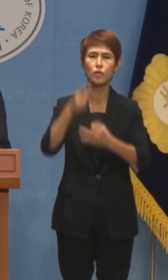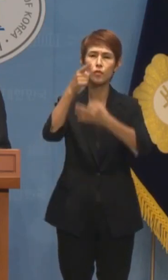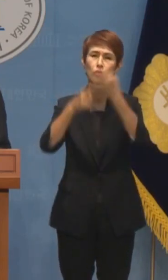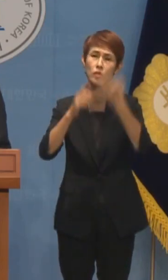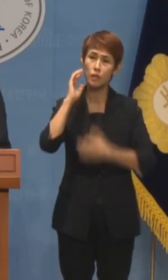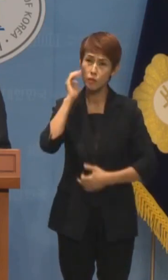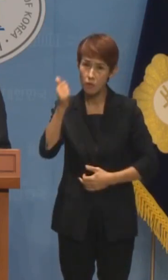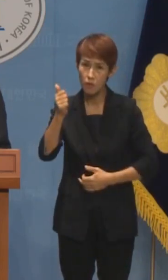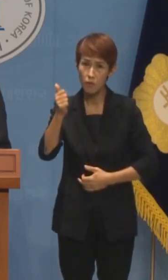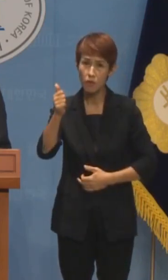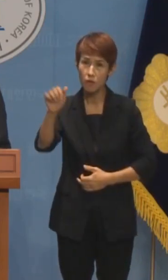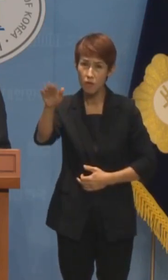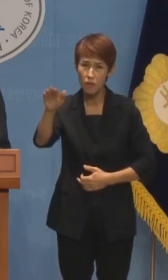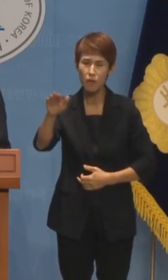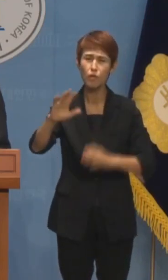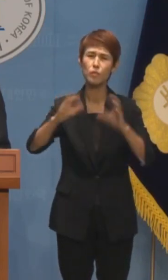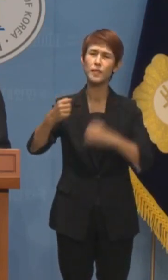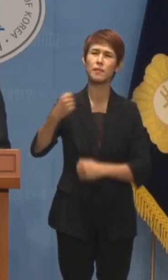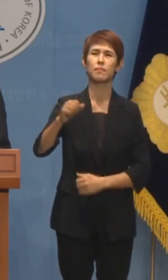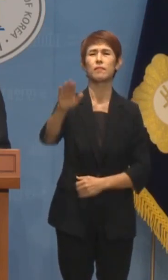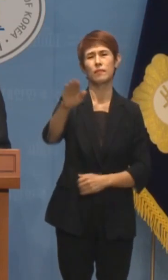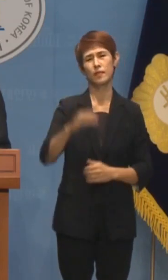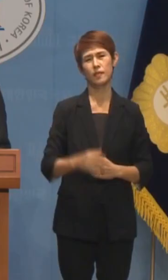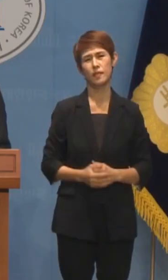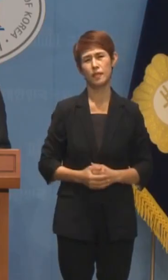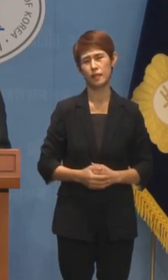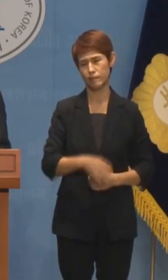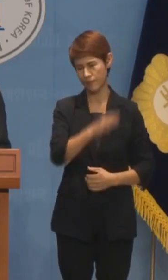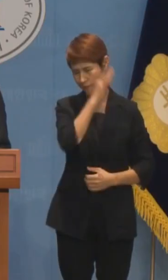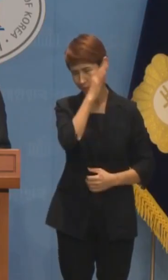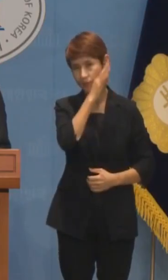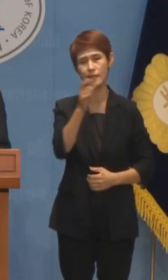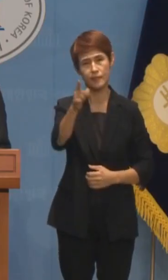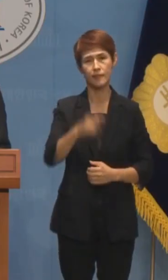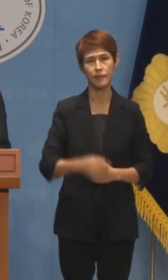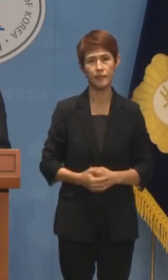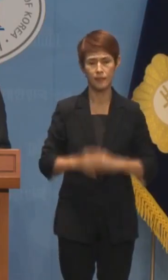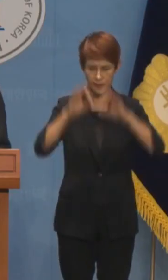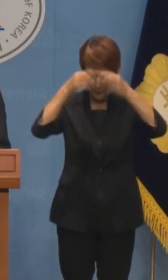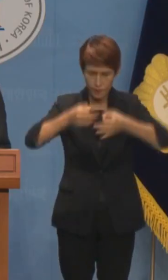대통령과 국민의힘은 부끄러운 줄 아십시오.